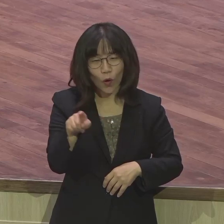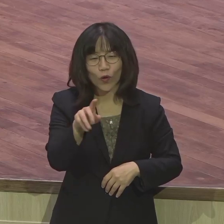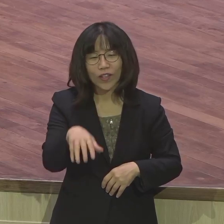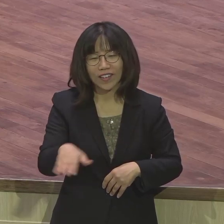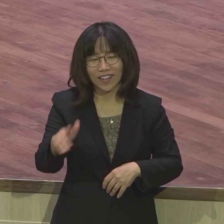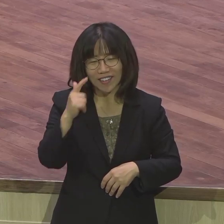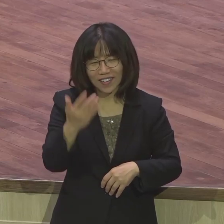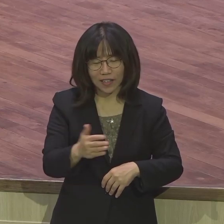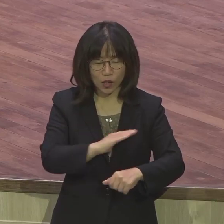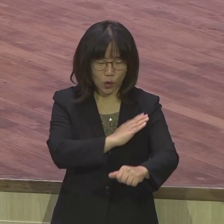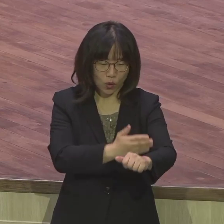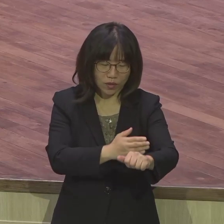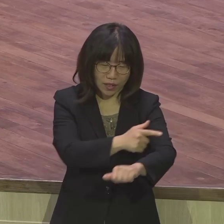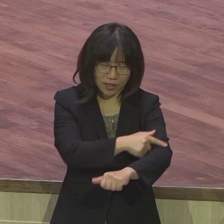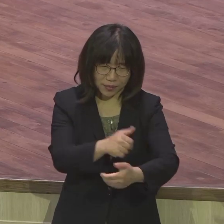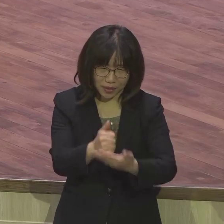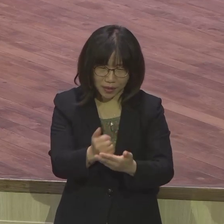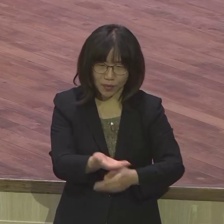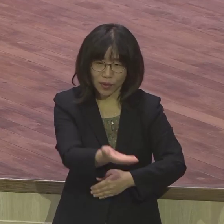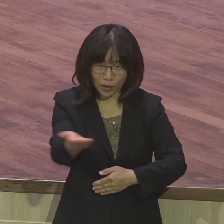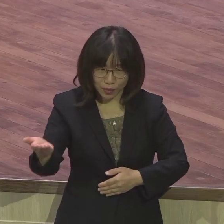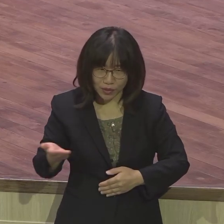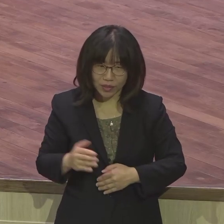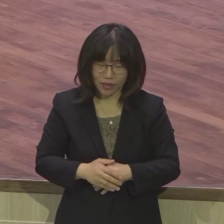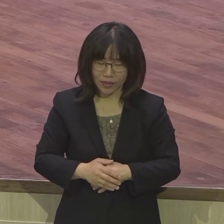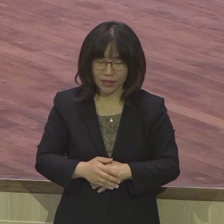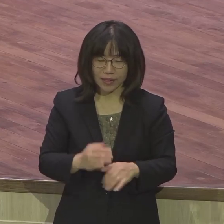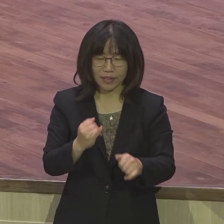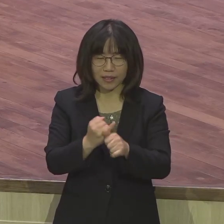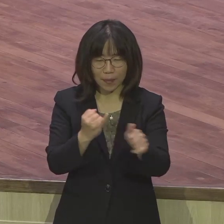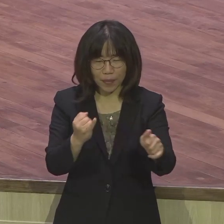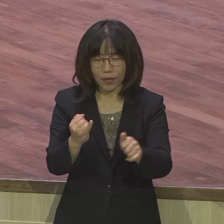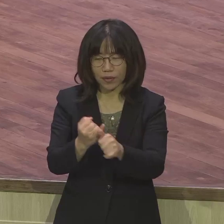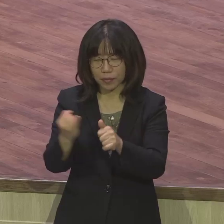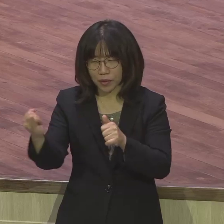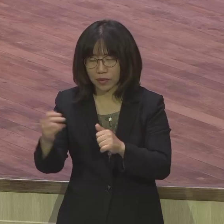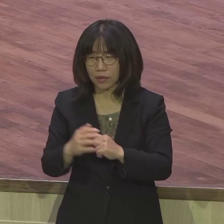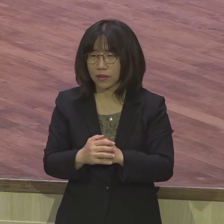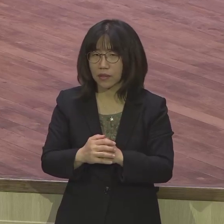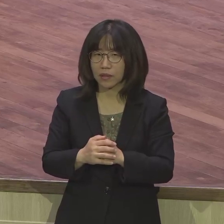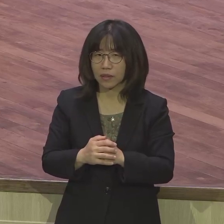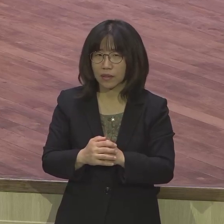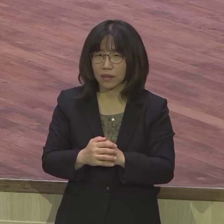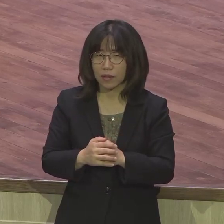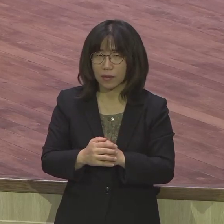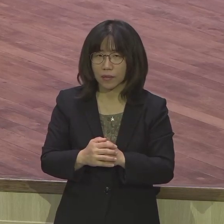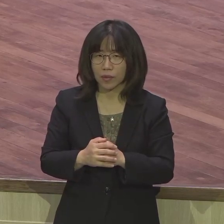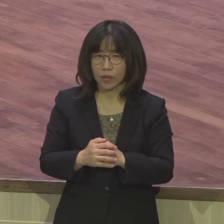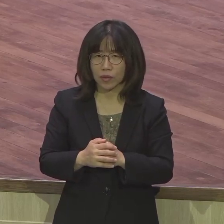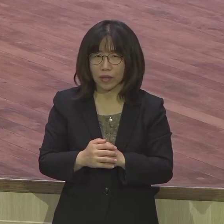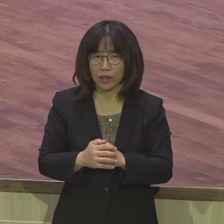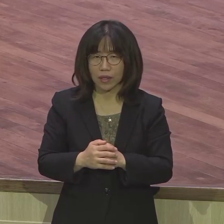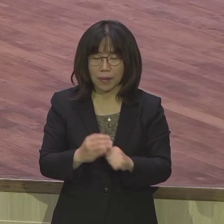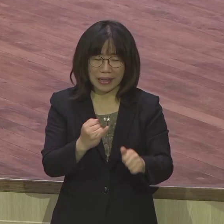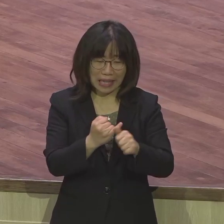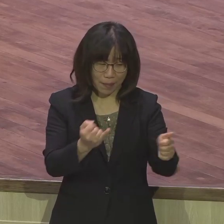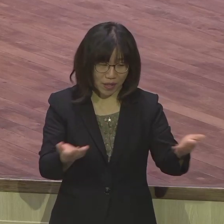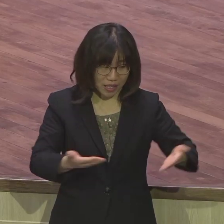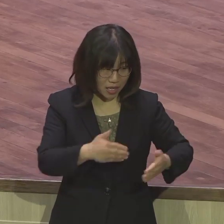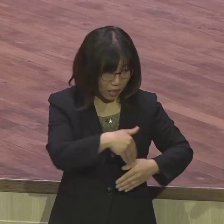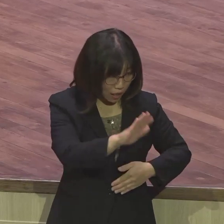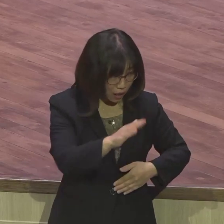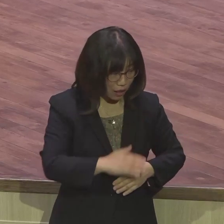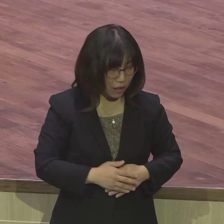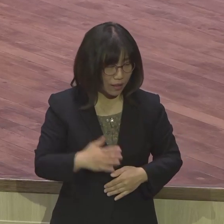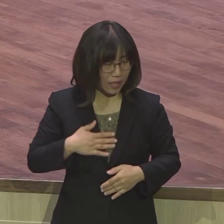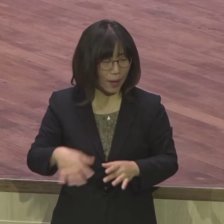권사님들, 집사님들, 뭐 남편도 저기 지방 가 있고 뭐 할 일이 별로 없다. 백화점 갈 일밖에 없다. 어디로 가면